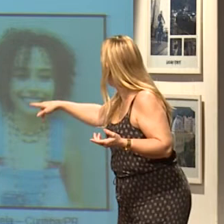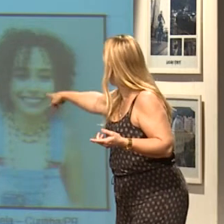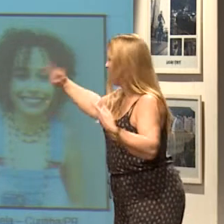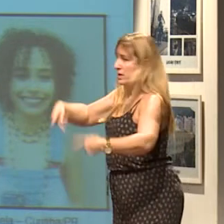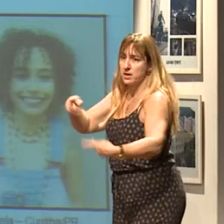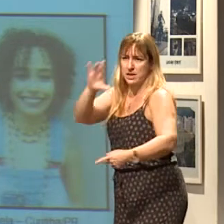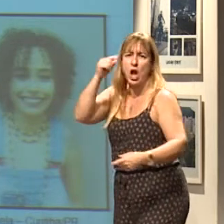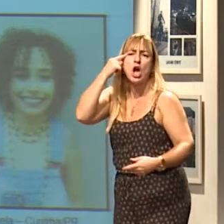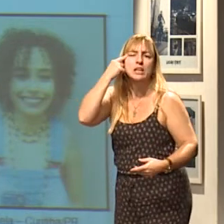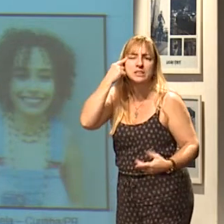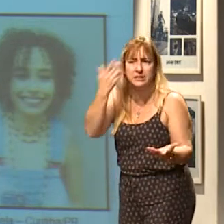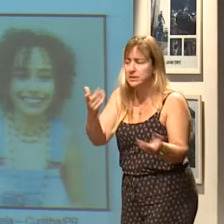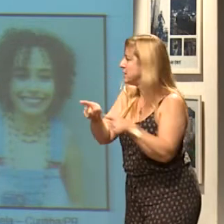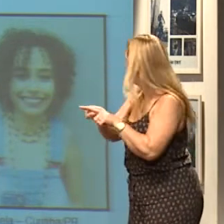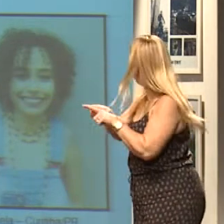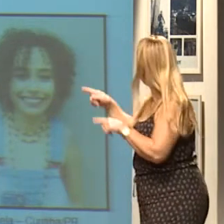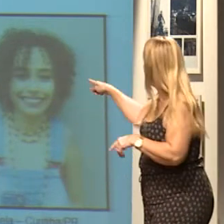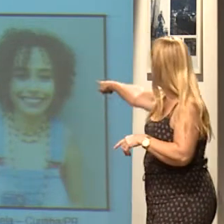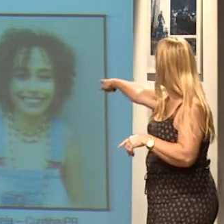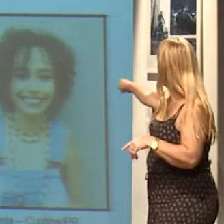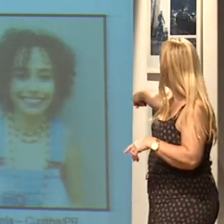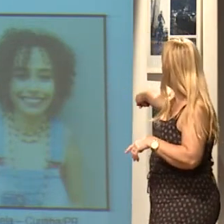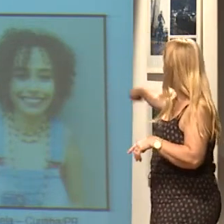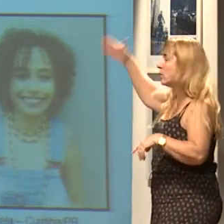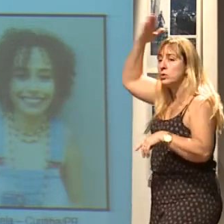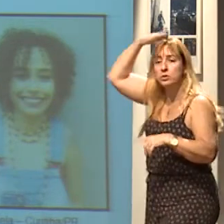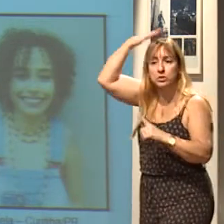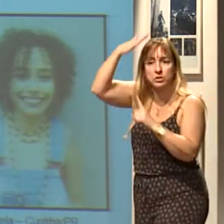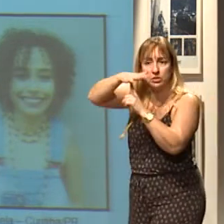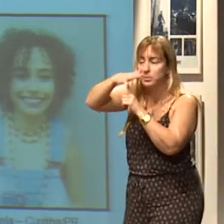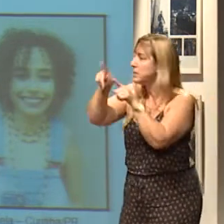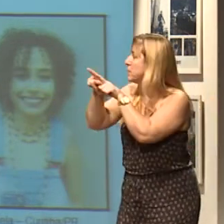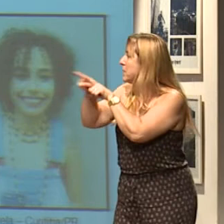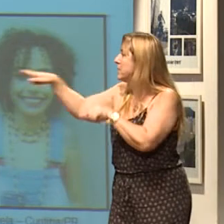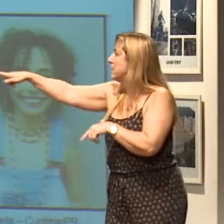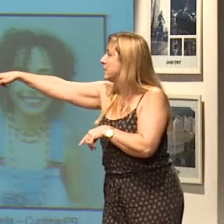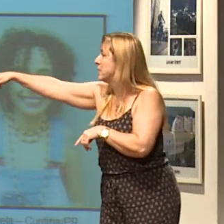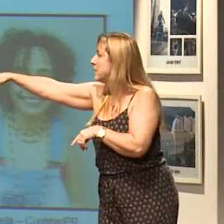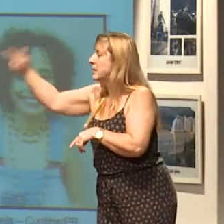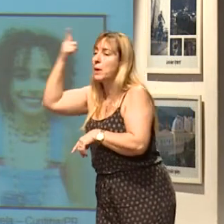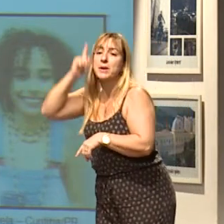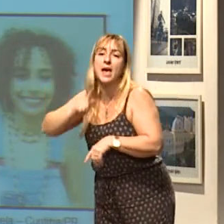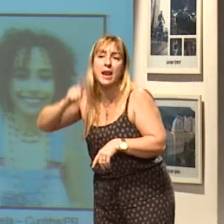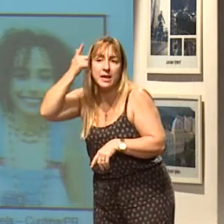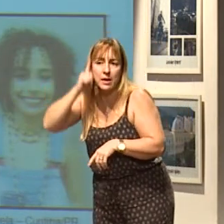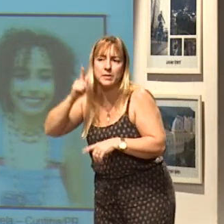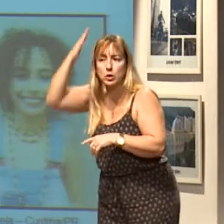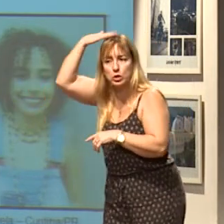Caxias do Sul, tem a Ronice aqui do Rio também. E do Paraná,